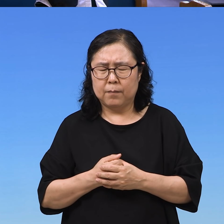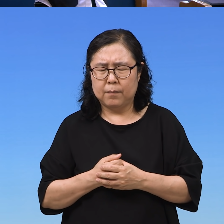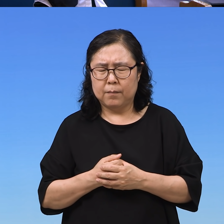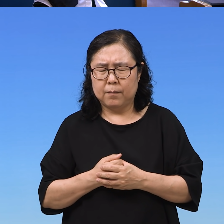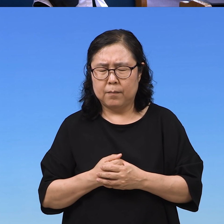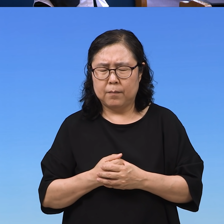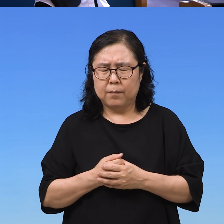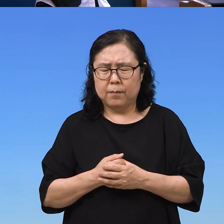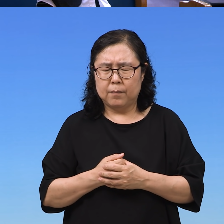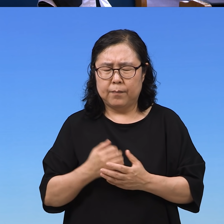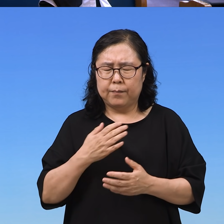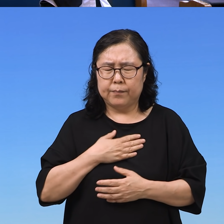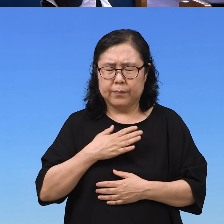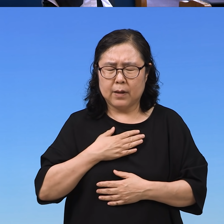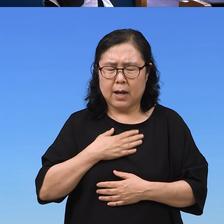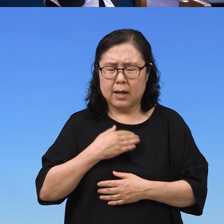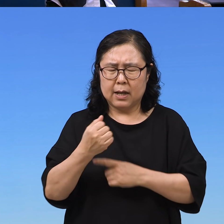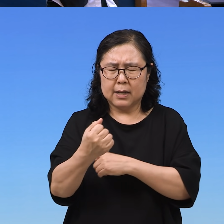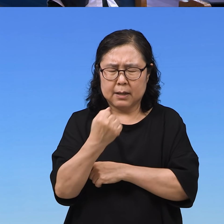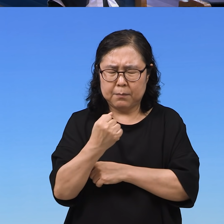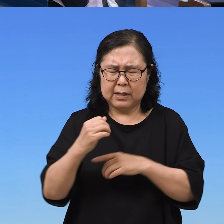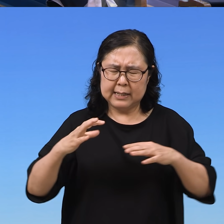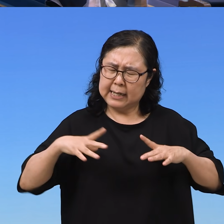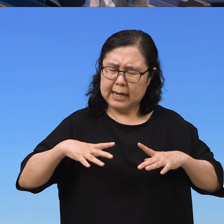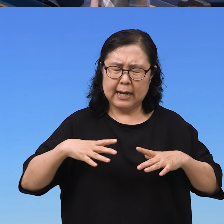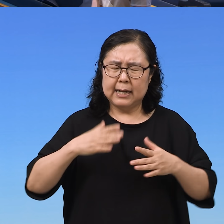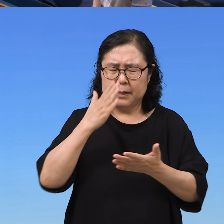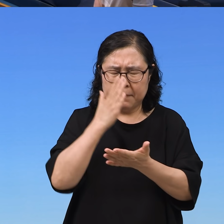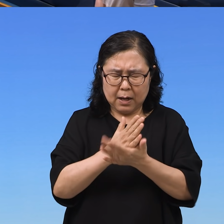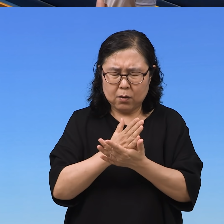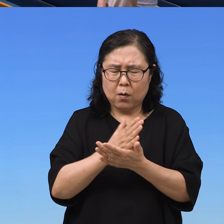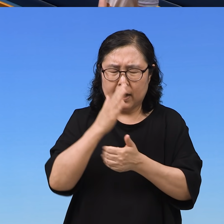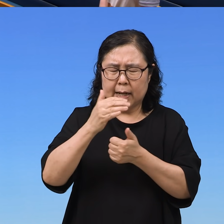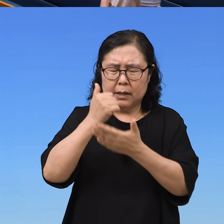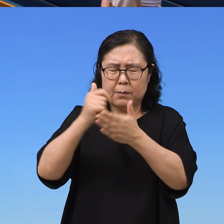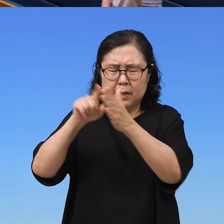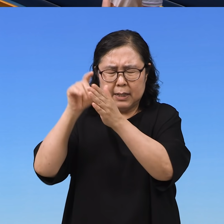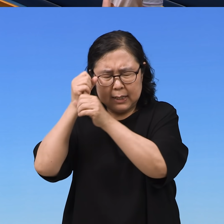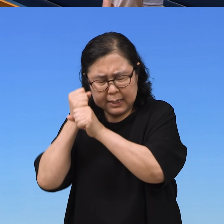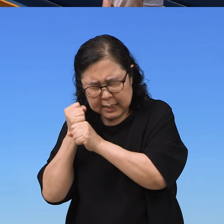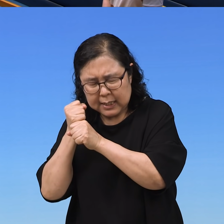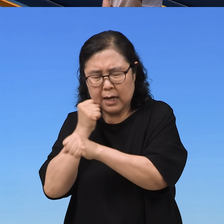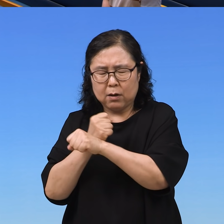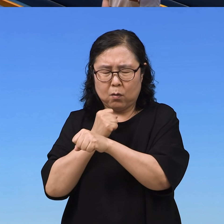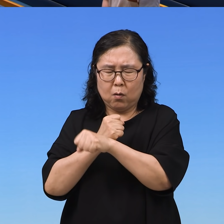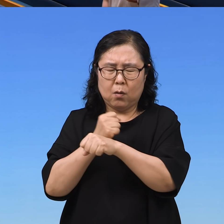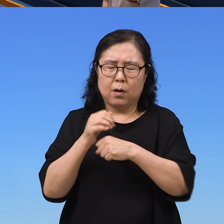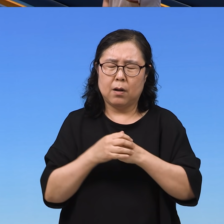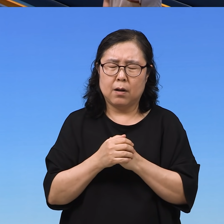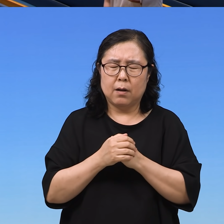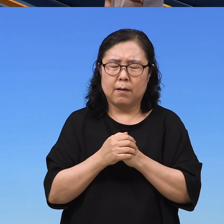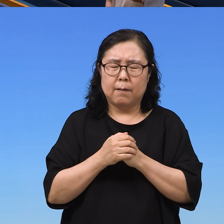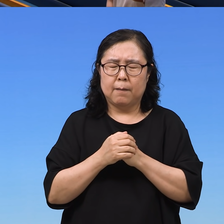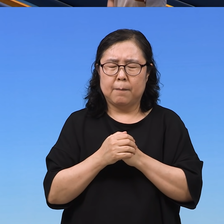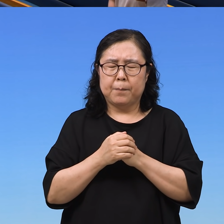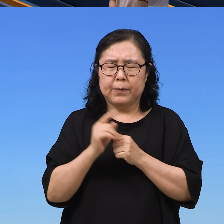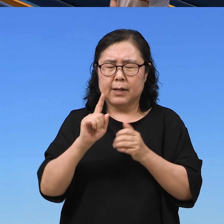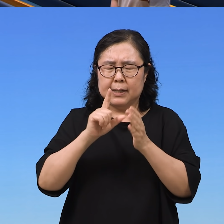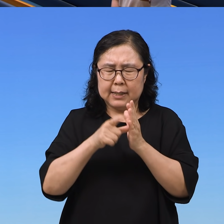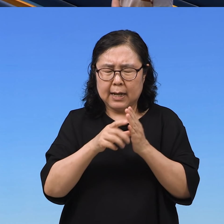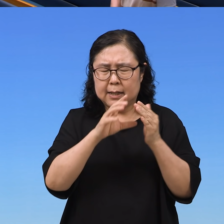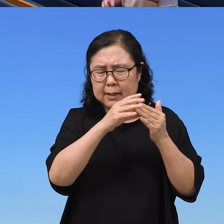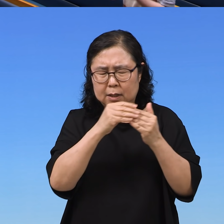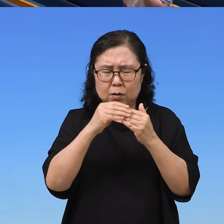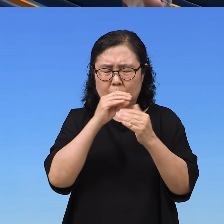수 없습니다. 나의 힘을 의지할 수 없습니다. 그래서 하나님을 의지하오니 아버지